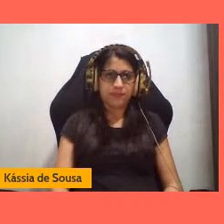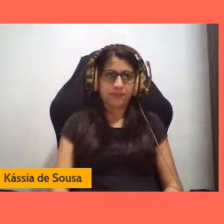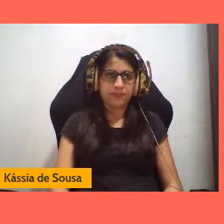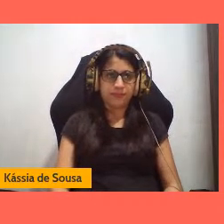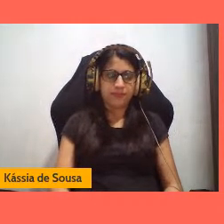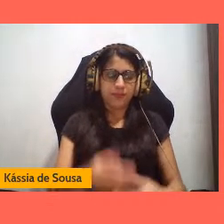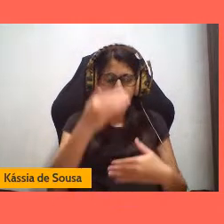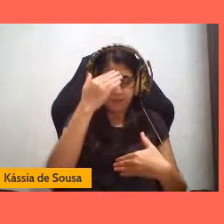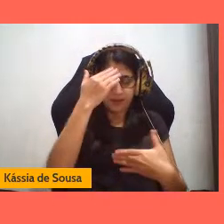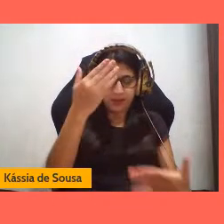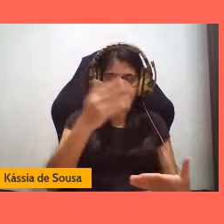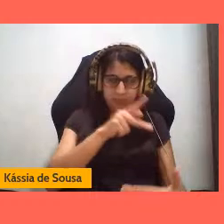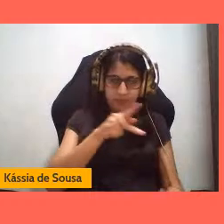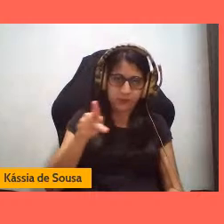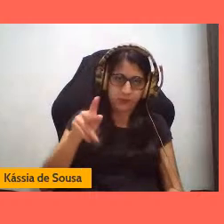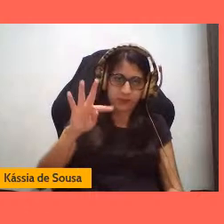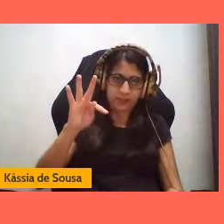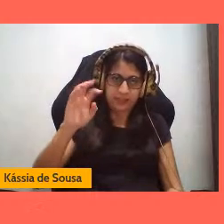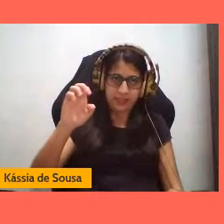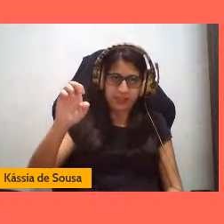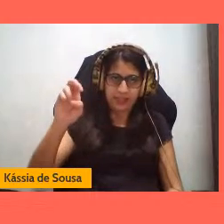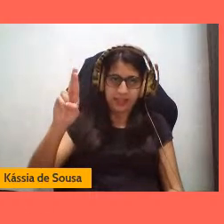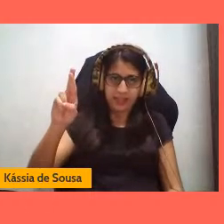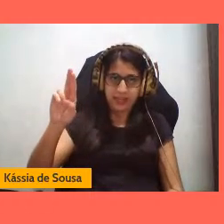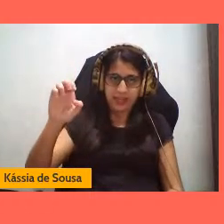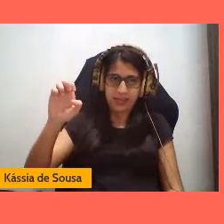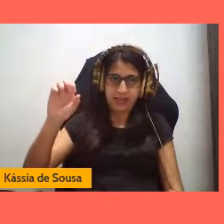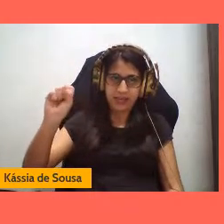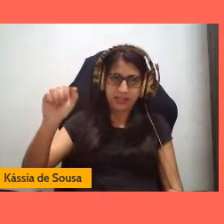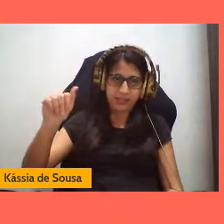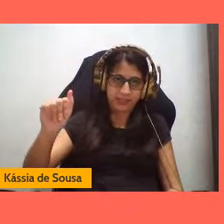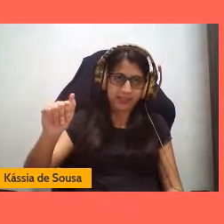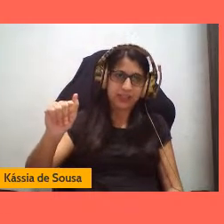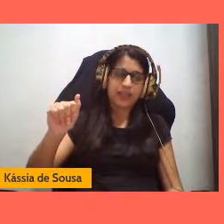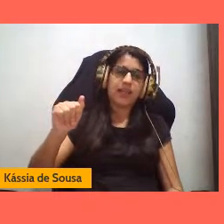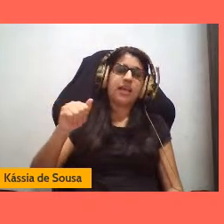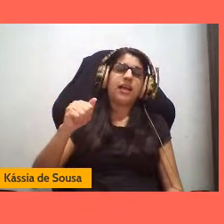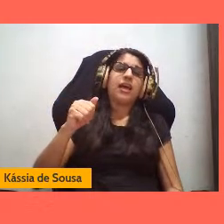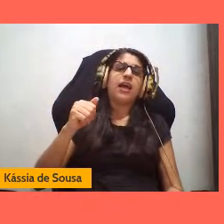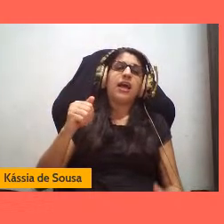Obrigada, professora Tereza. Acho que cada fala, o espírito vai ficando assim,